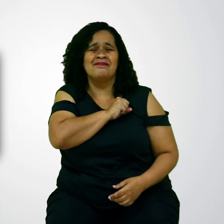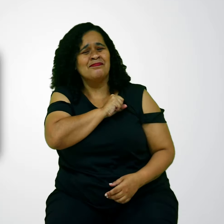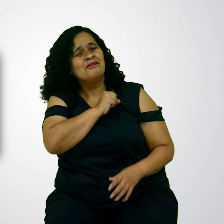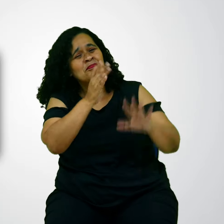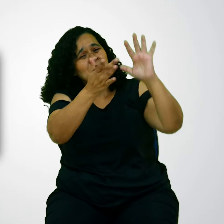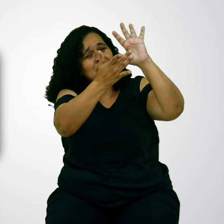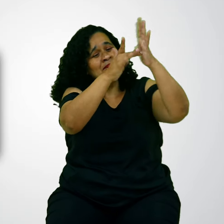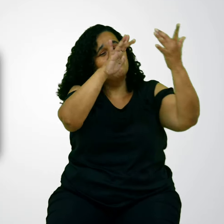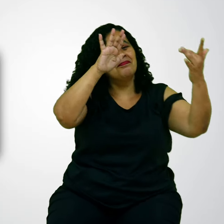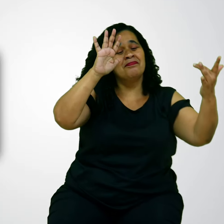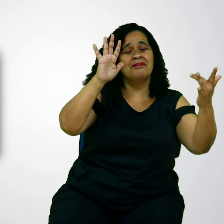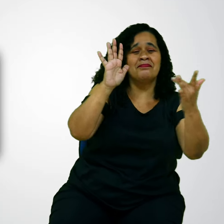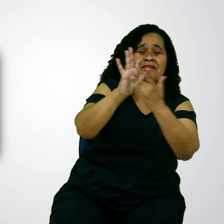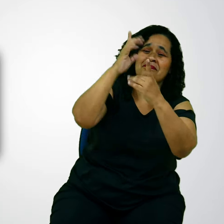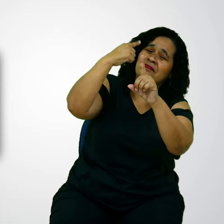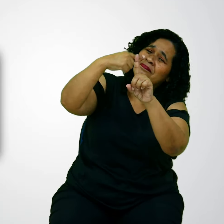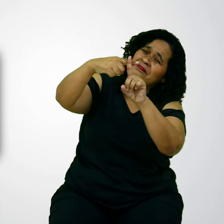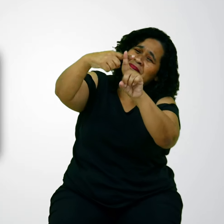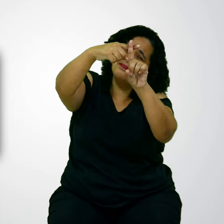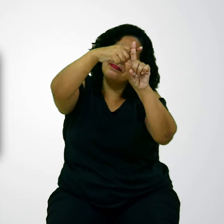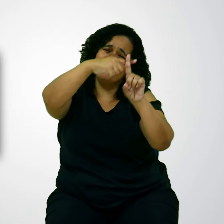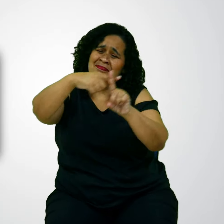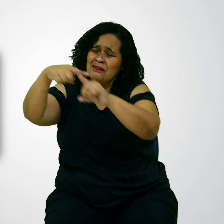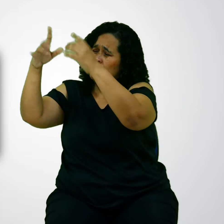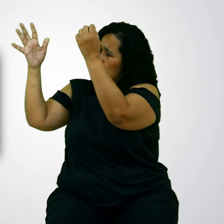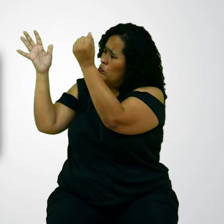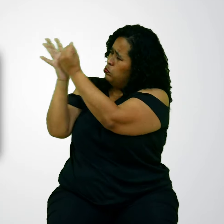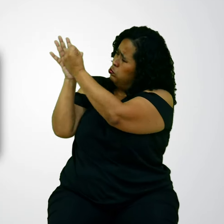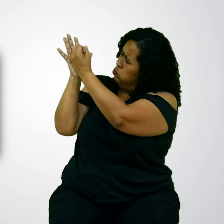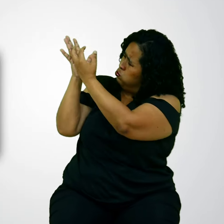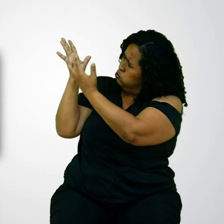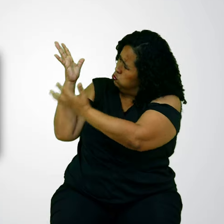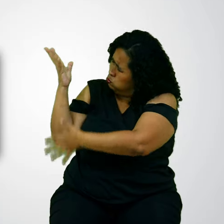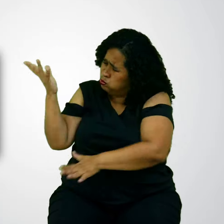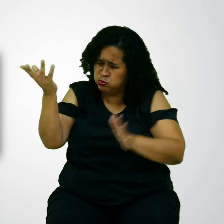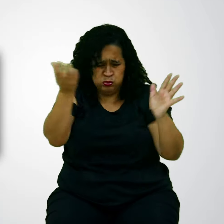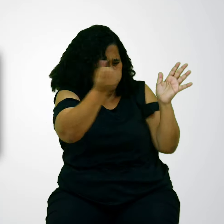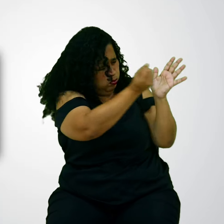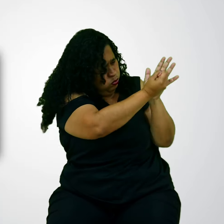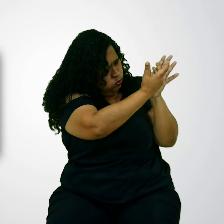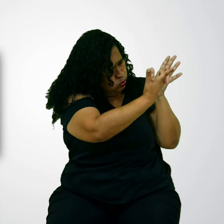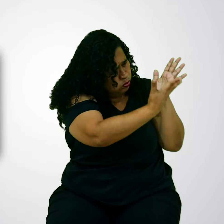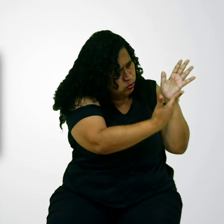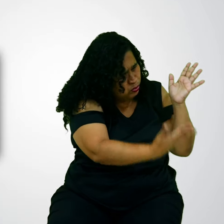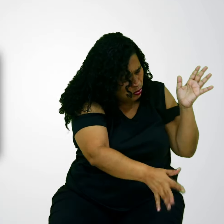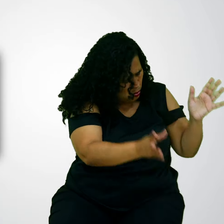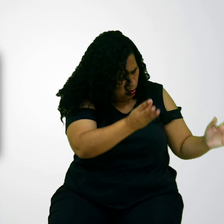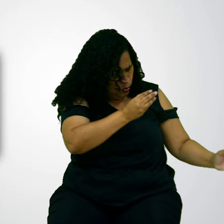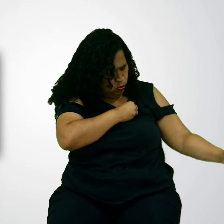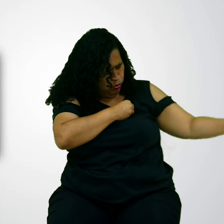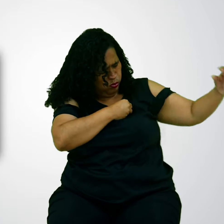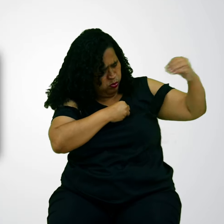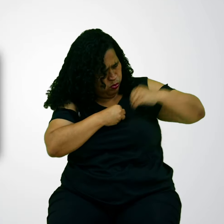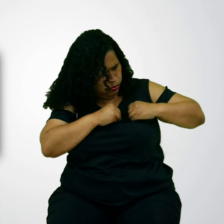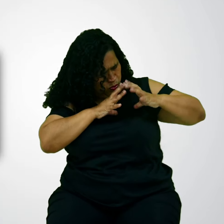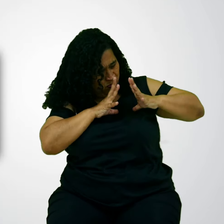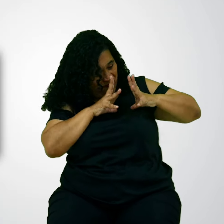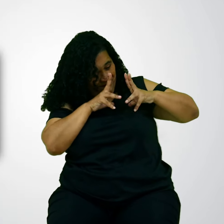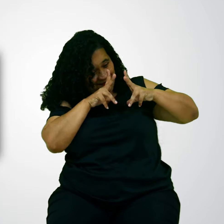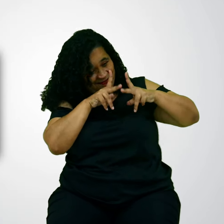entregou com seu sangue, lavou os meus pecados. Eu